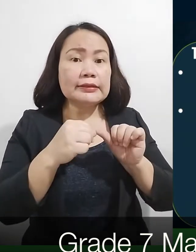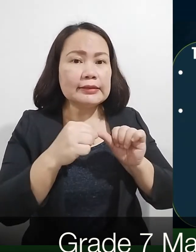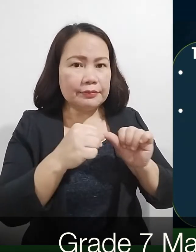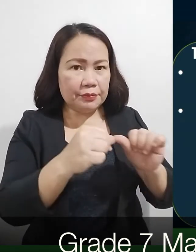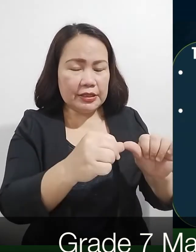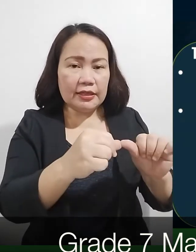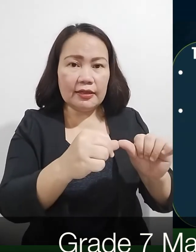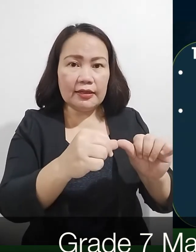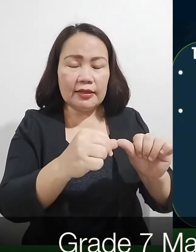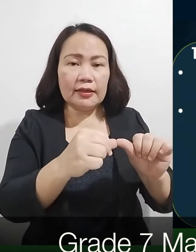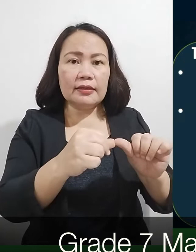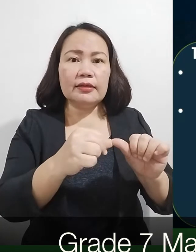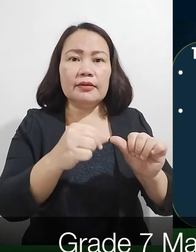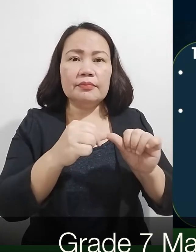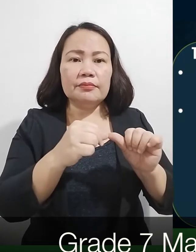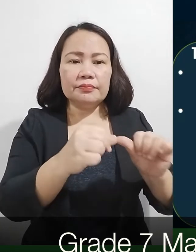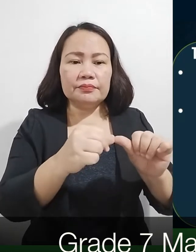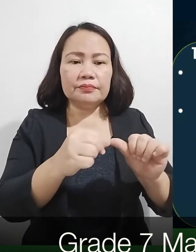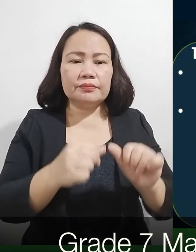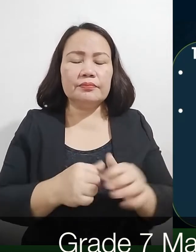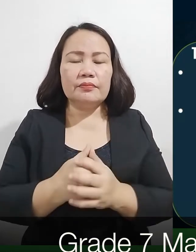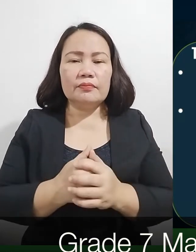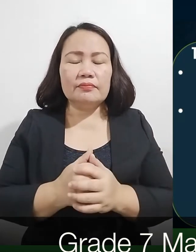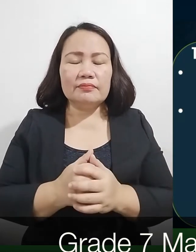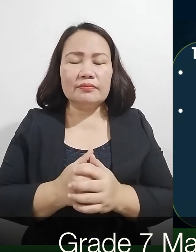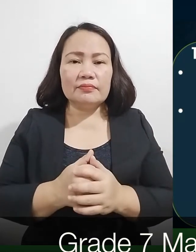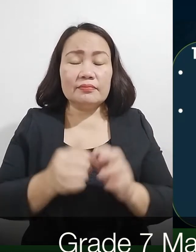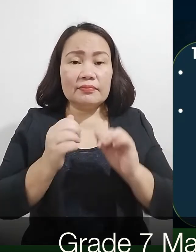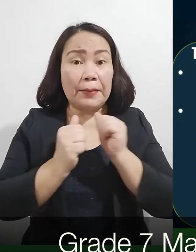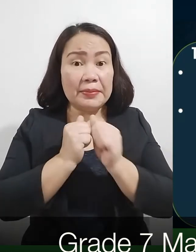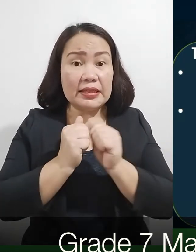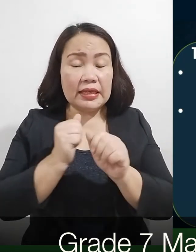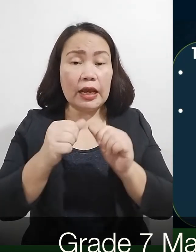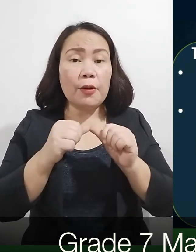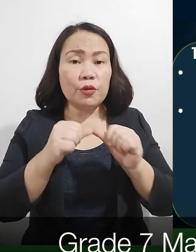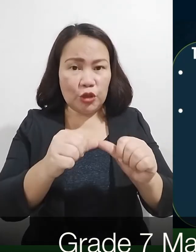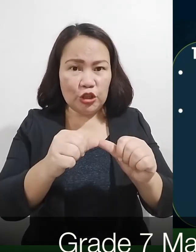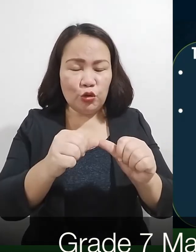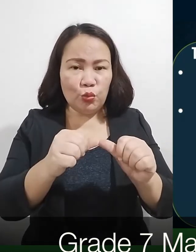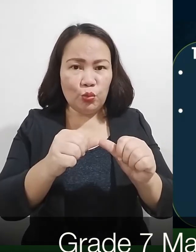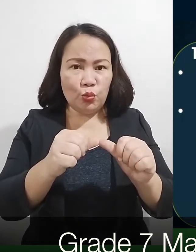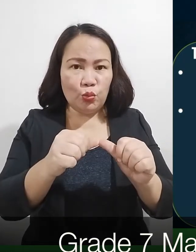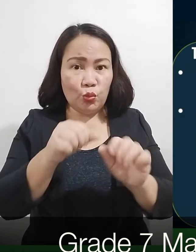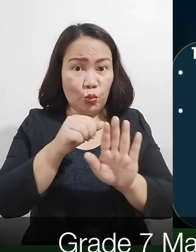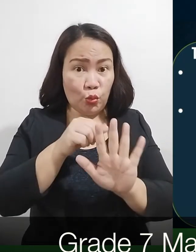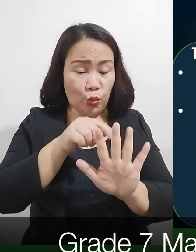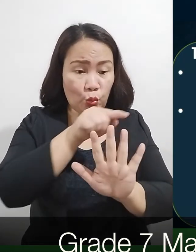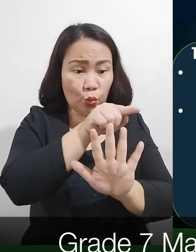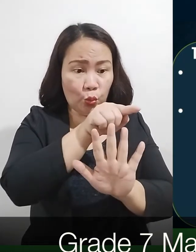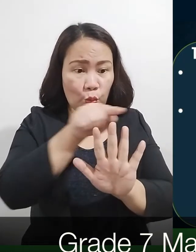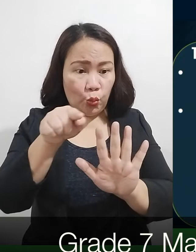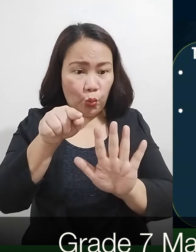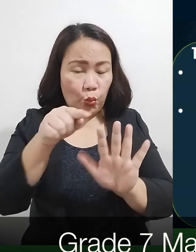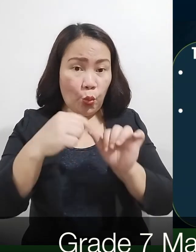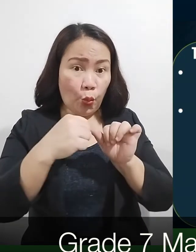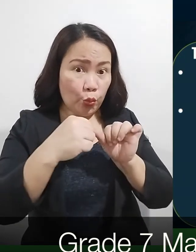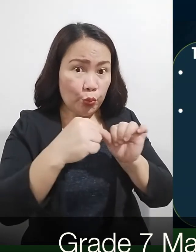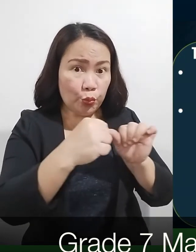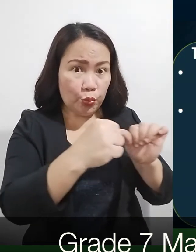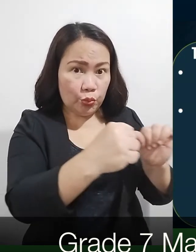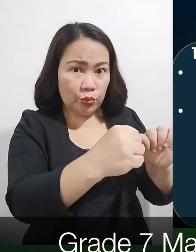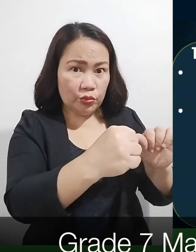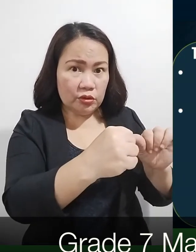ang repeating digit mo ay 5, pwede ka na lang maglagay ng bar doon sa taas niya. Ibig sabihin, etong 5 na to